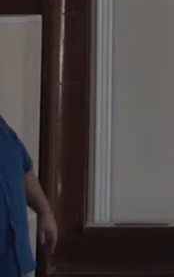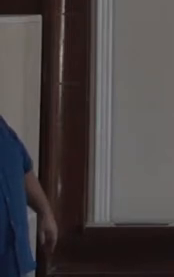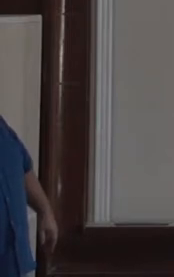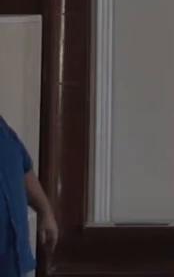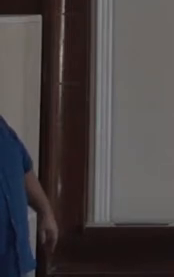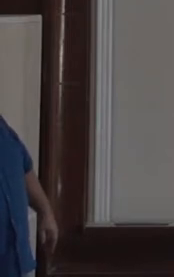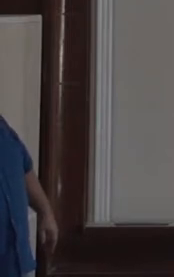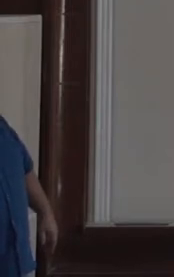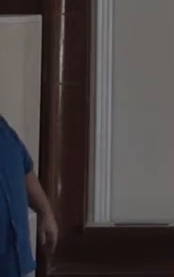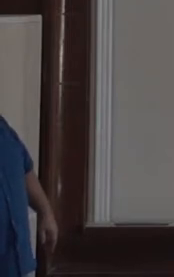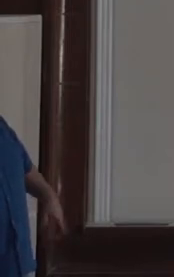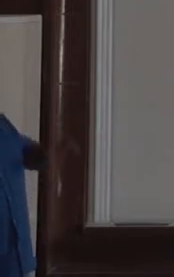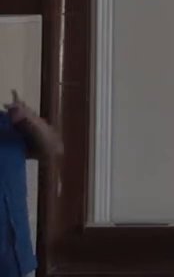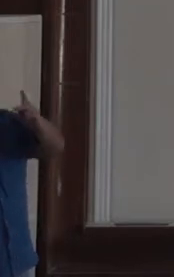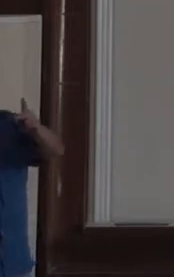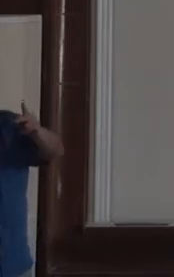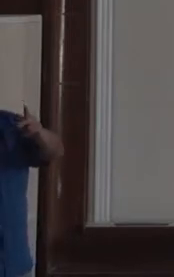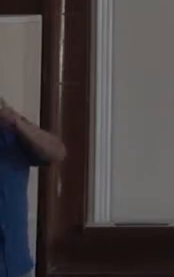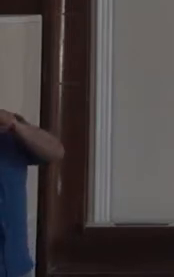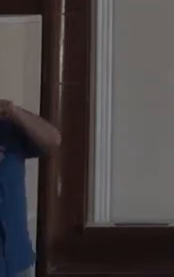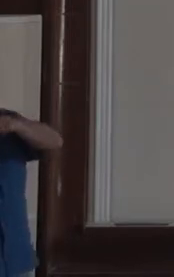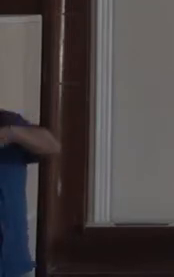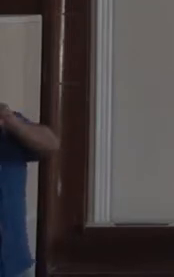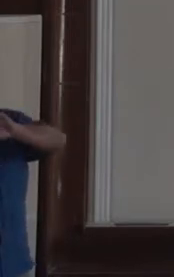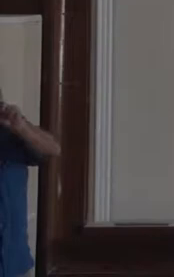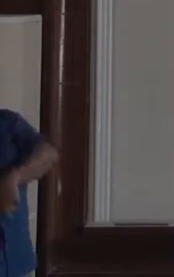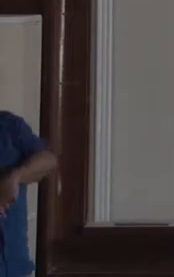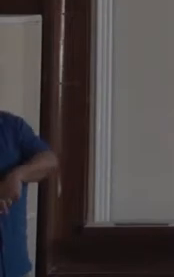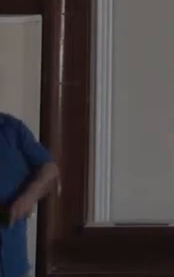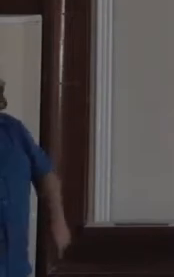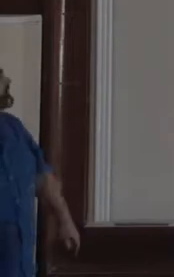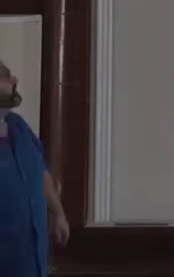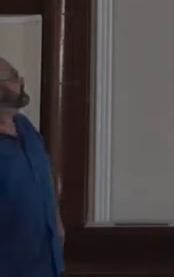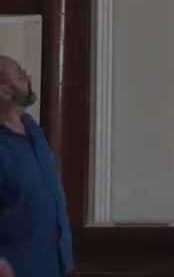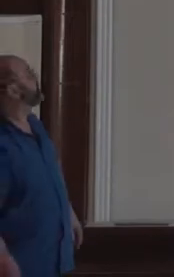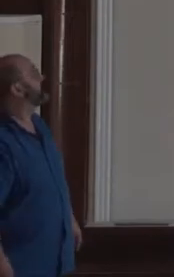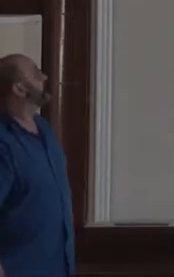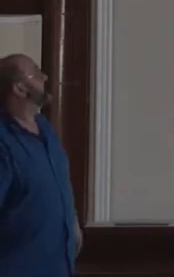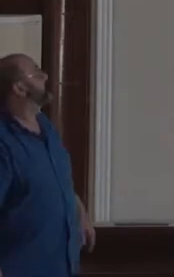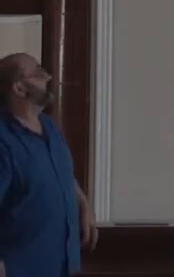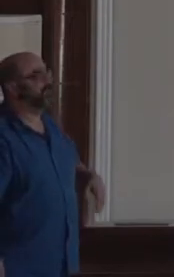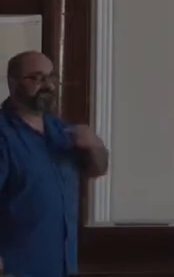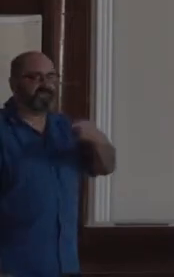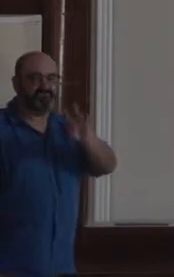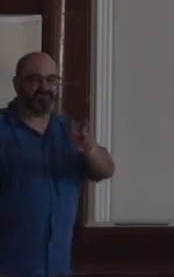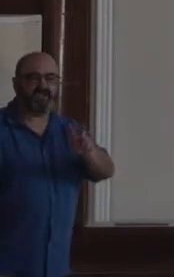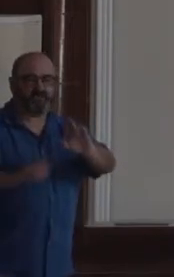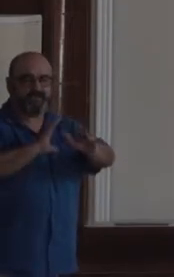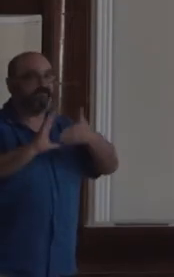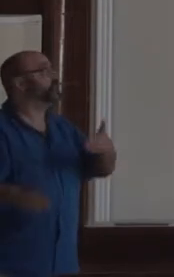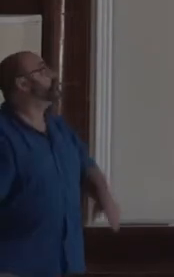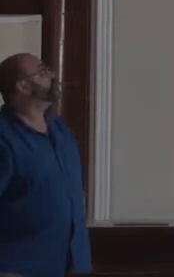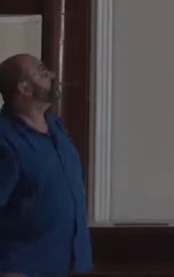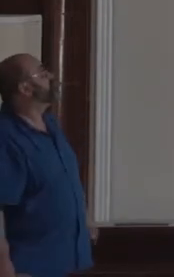donc là, je vais utiliser -k pour exécuter tous mes tests qui sont en rapport avec les chiffres romains. Et puis un petit -v pour qu'il nous affiche tout